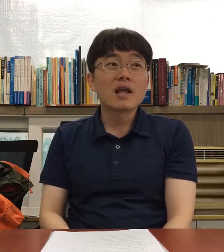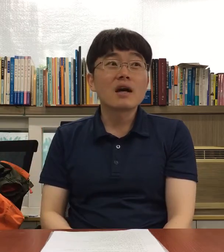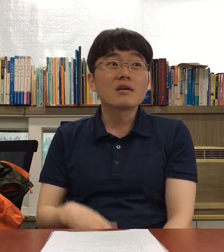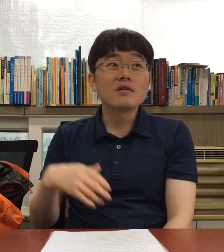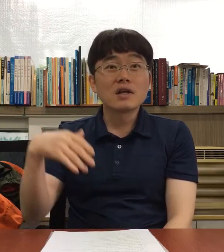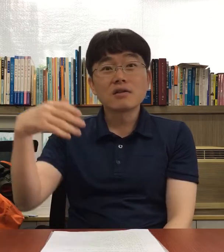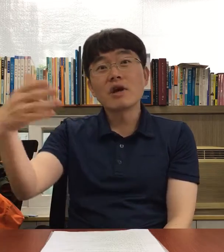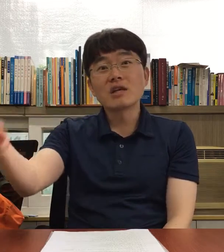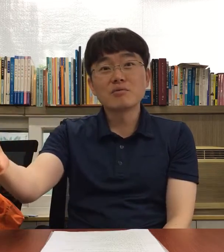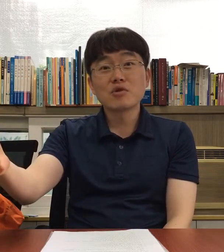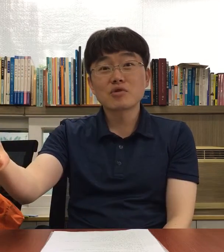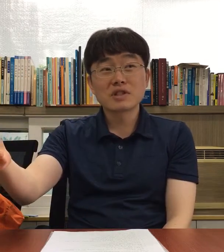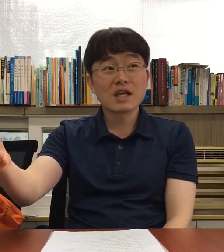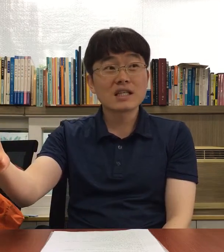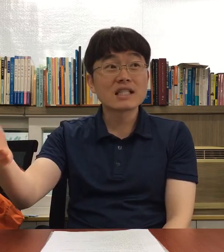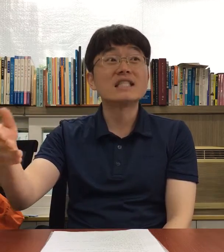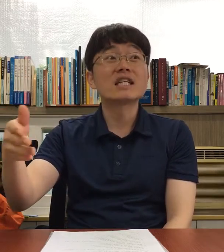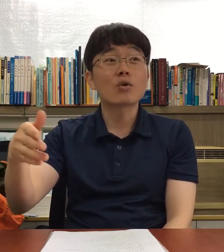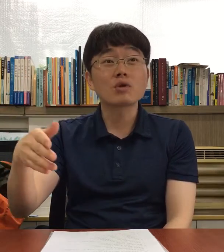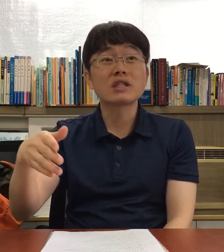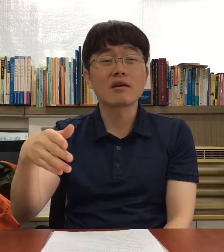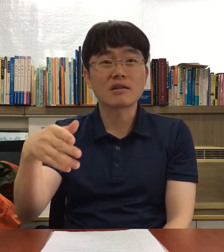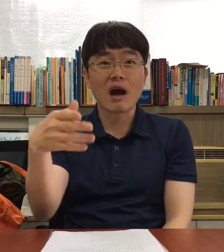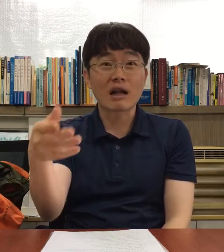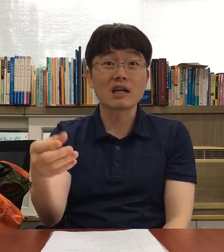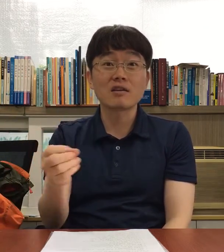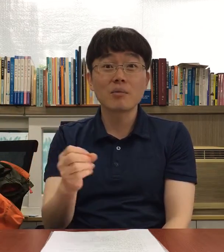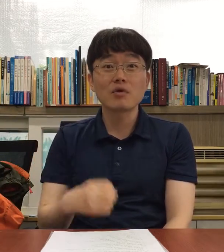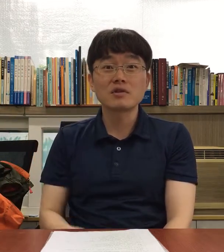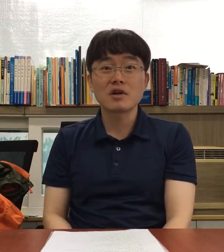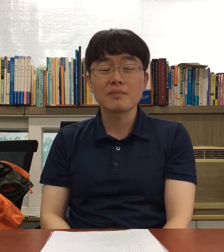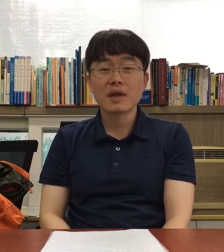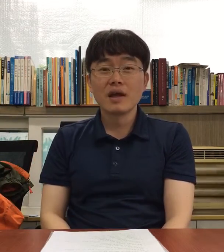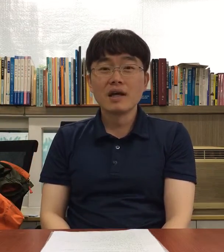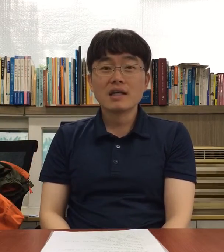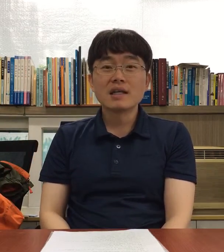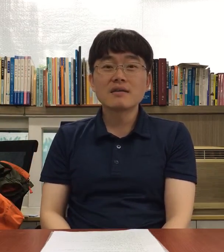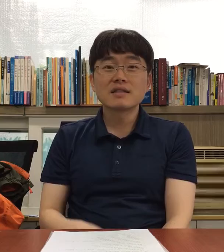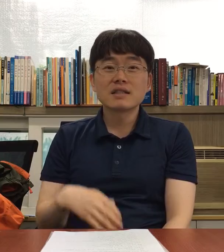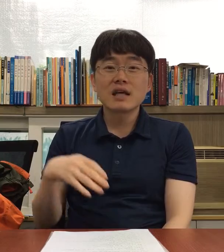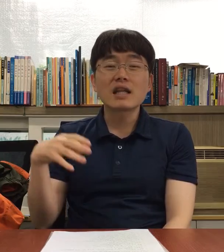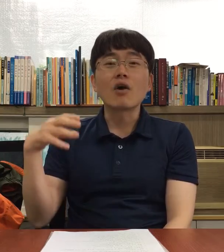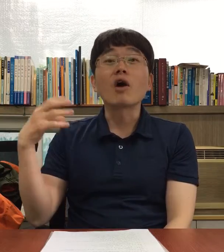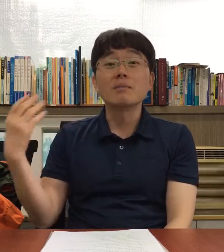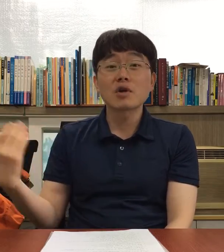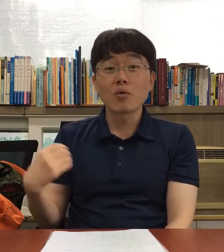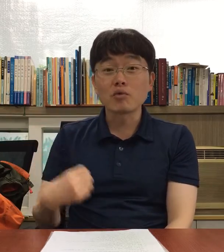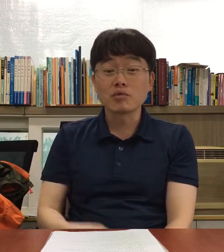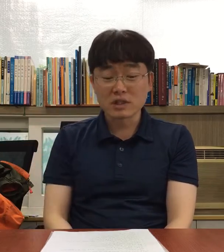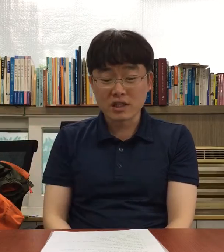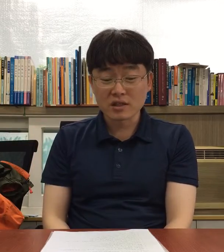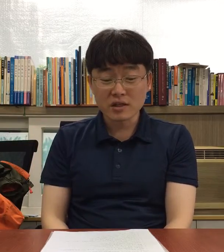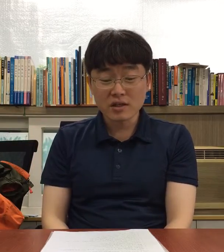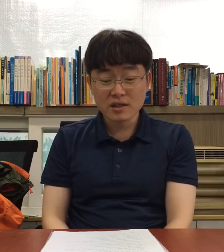내가 너의 이름을 불러줬을 때 그게 진짜로 꽃이 되었다. 라는 그런 표현들처럼 이것이 하나의 영감처럼 오는 부분이 있거든요.